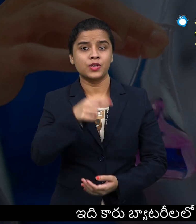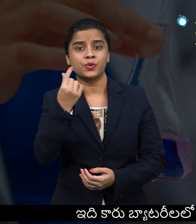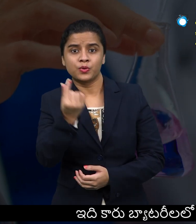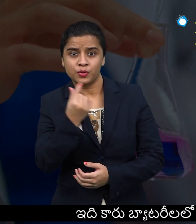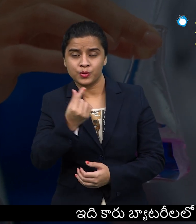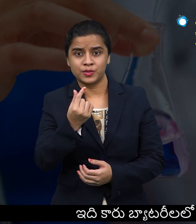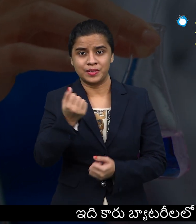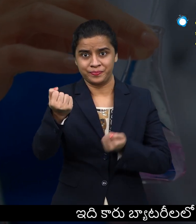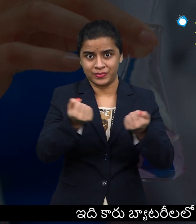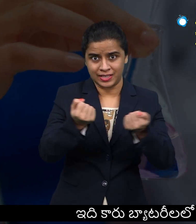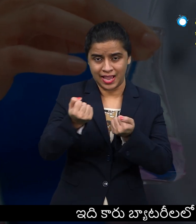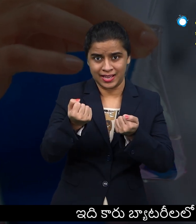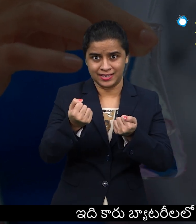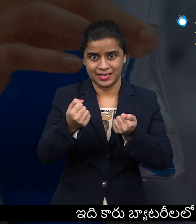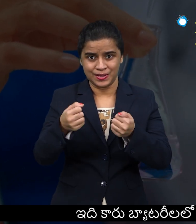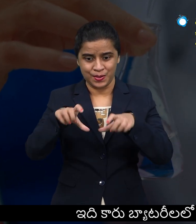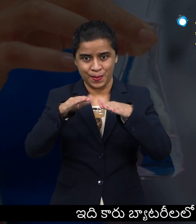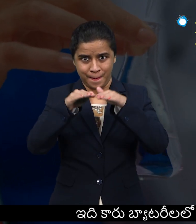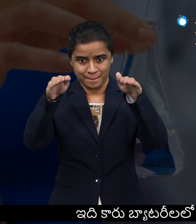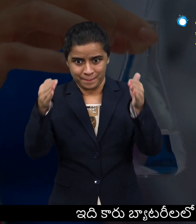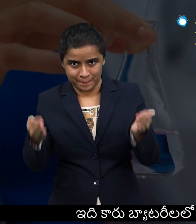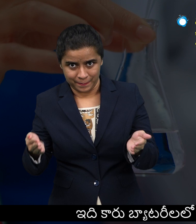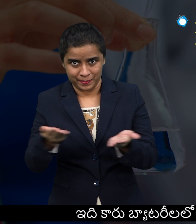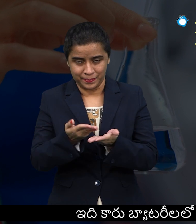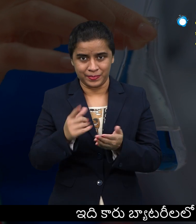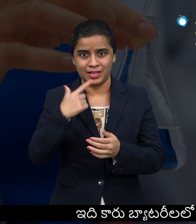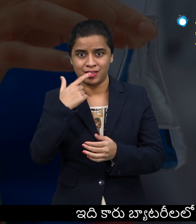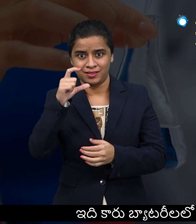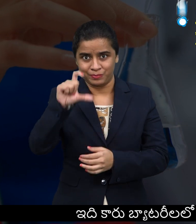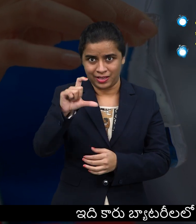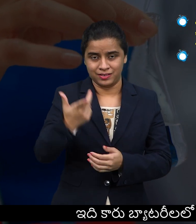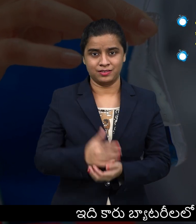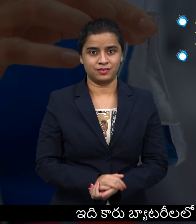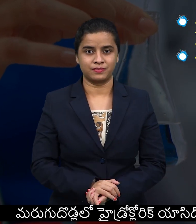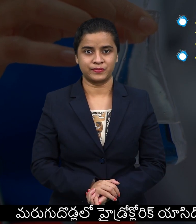ఇది కారు బ్యాటరీలలో కూడా ఉపయోగించబడుతుంది.